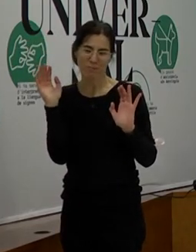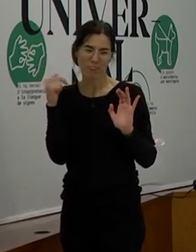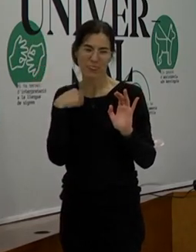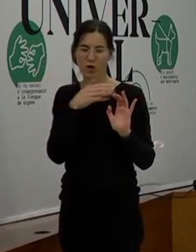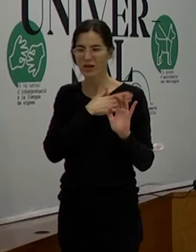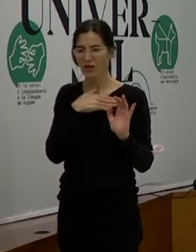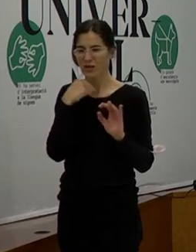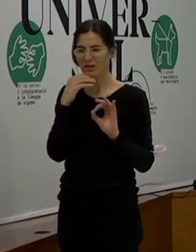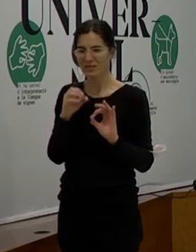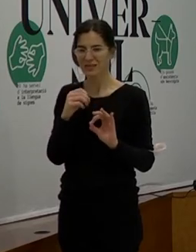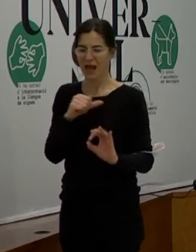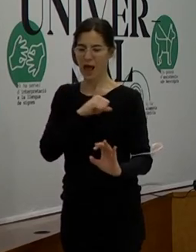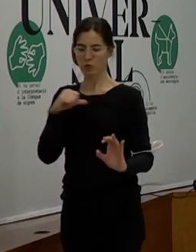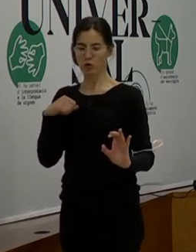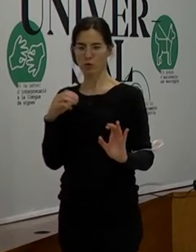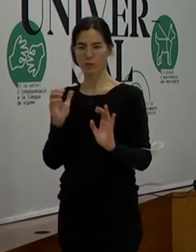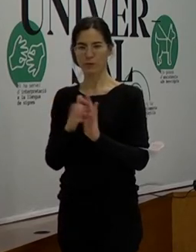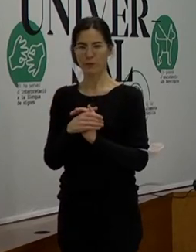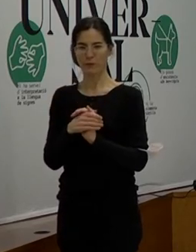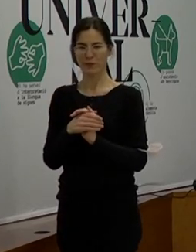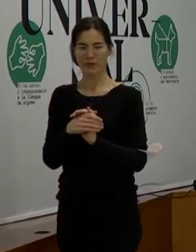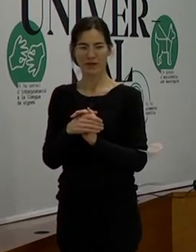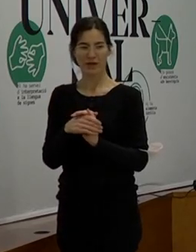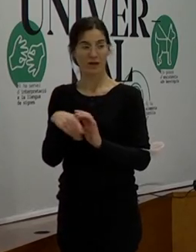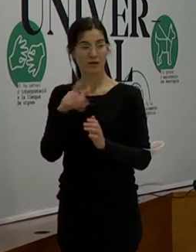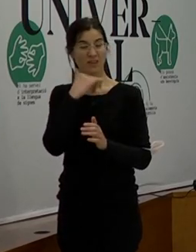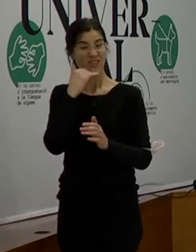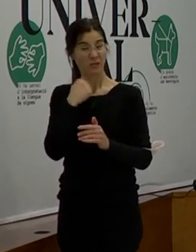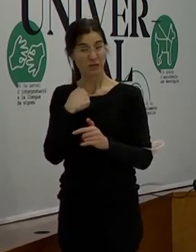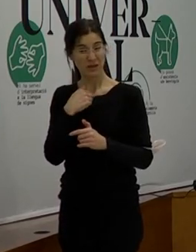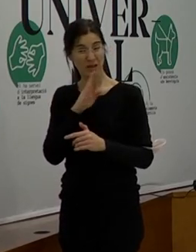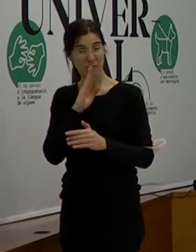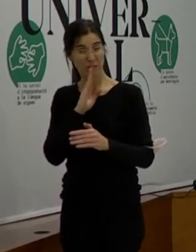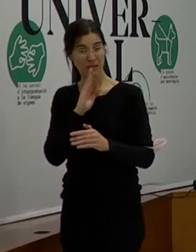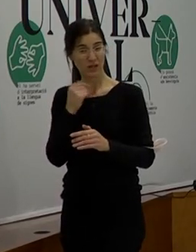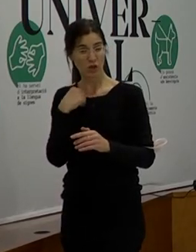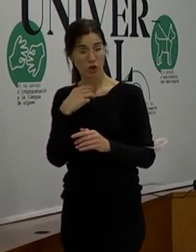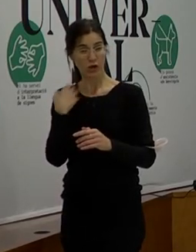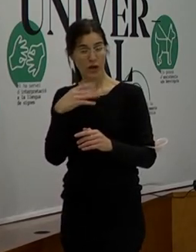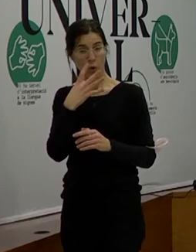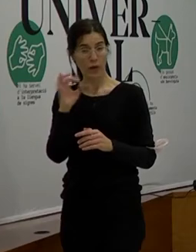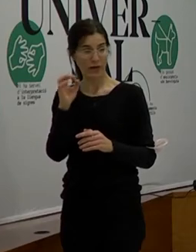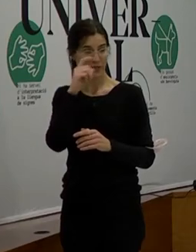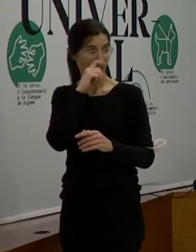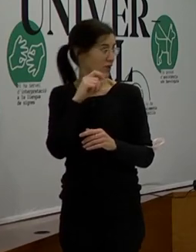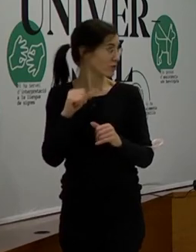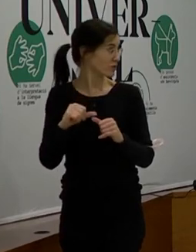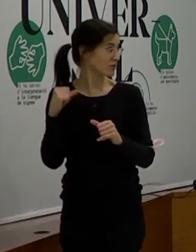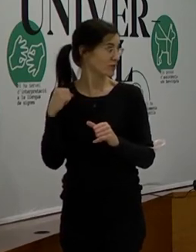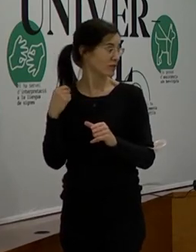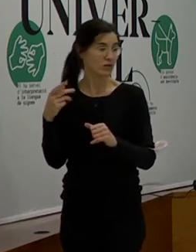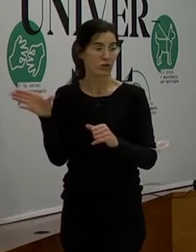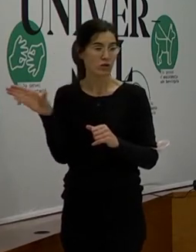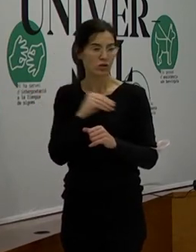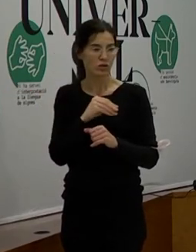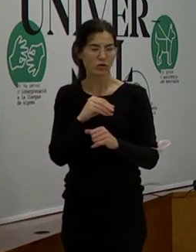ser autònom. I saps el que m'està passant a mi, amb 40 anys d'ofici, no sé si a tu et passa, és que